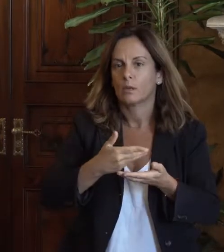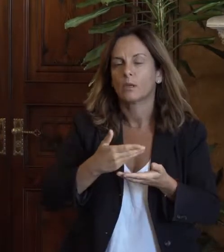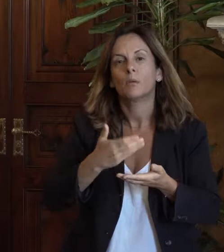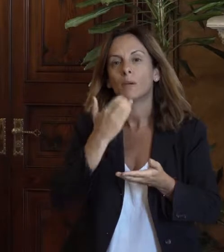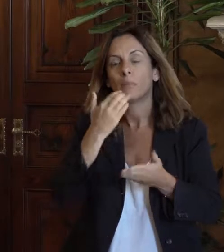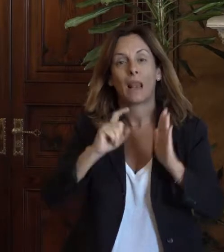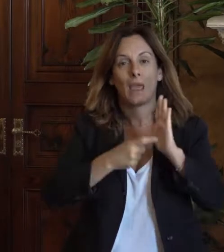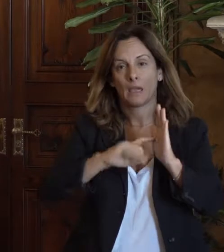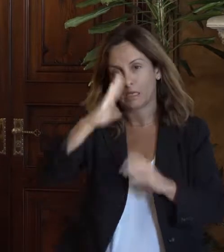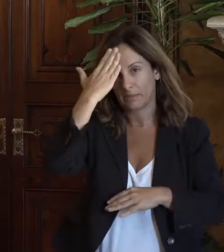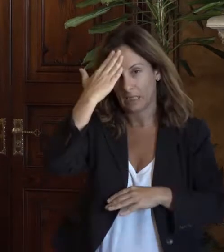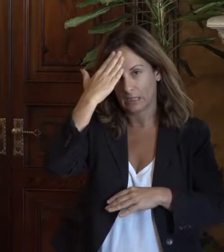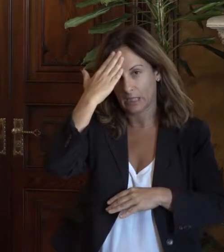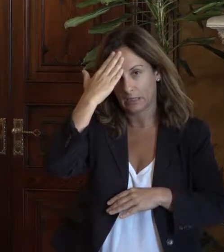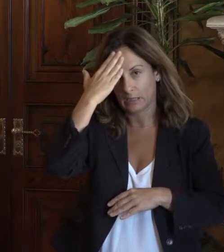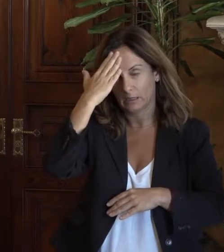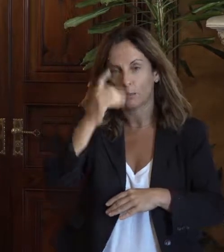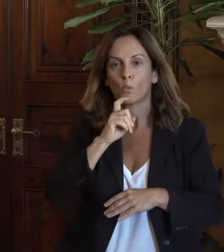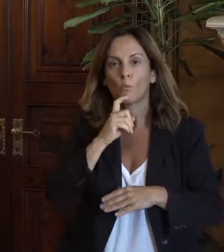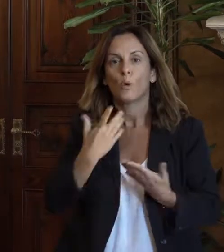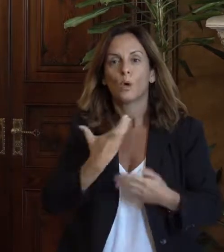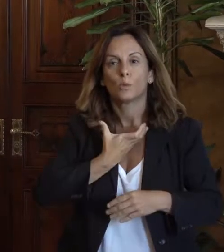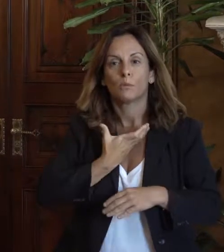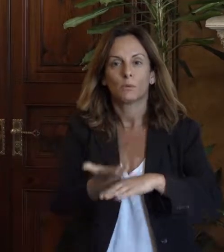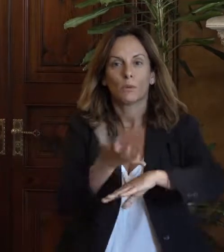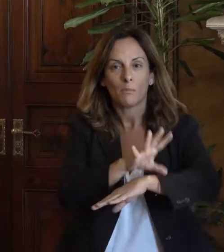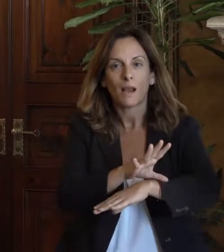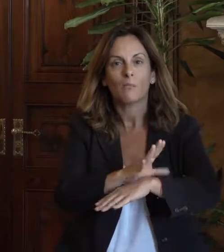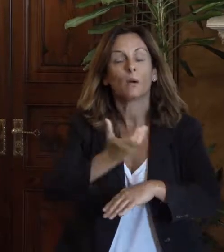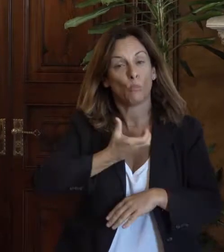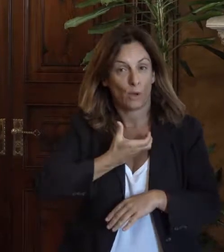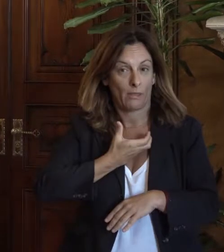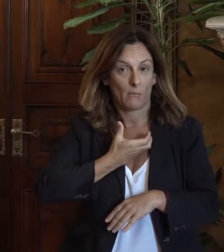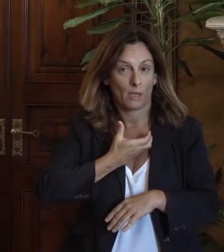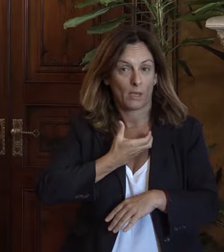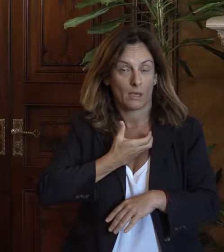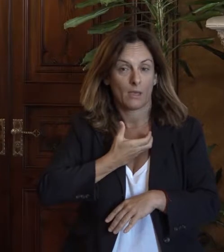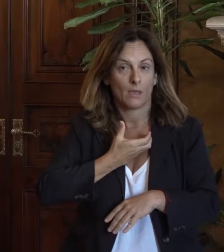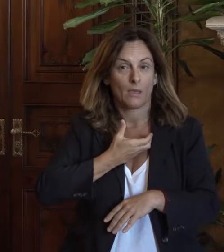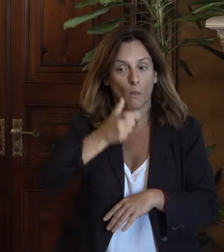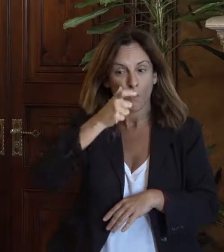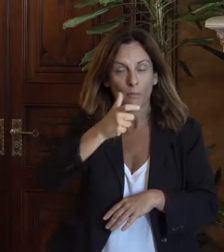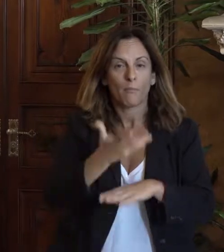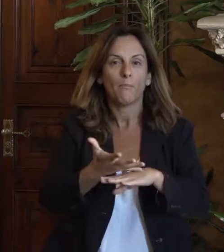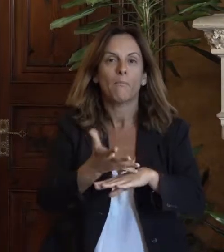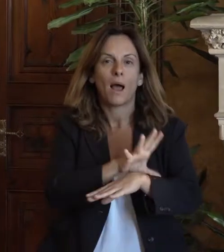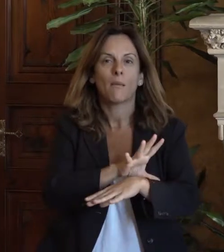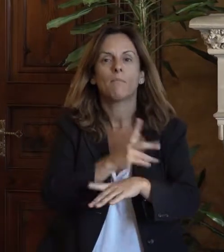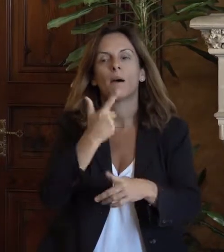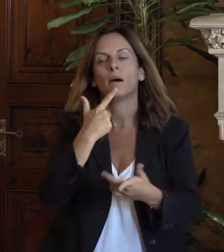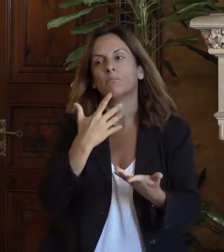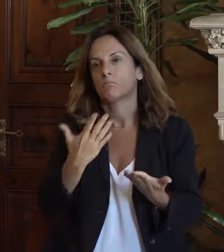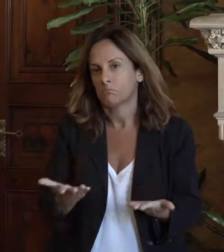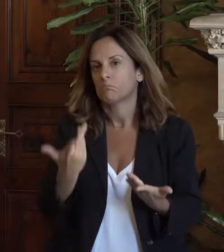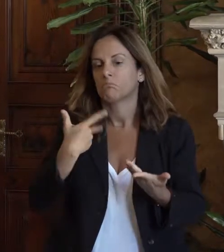llei de capitalitat, que és com l'Ajuntament de Palma, el municipi de Palma, hi contribueixen en el seu finançament les